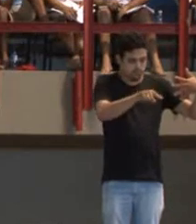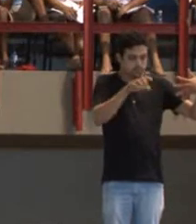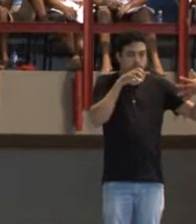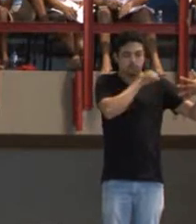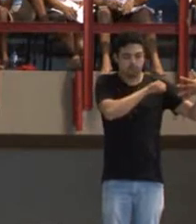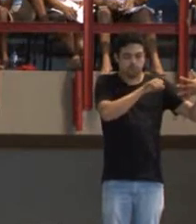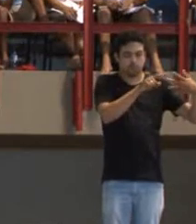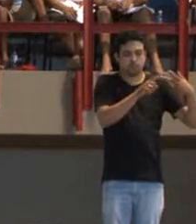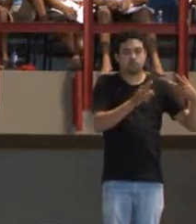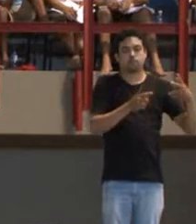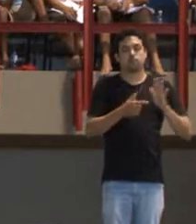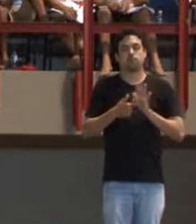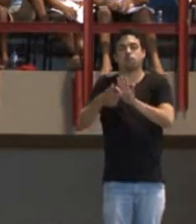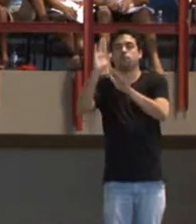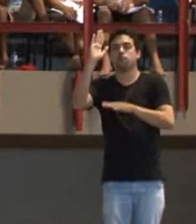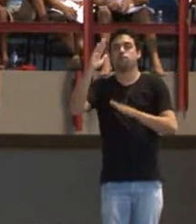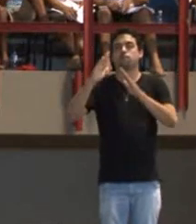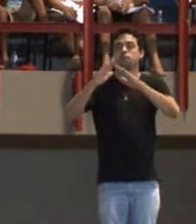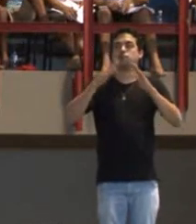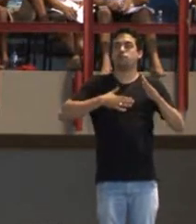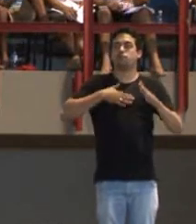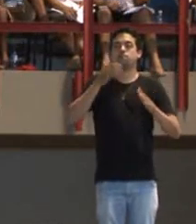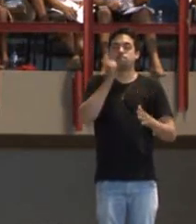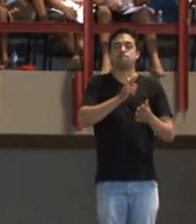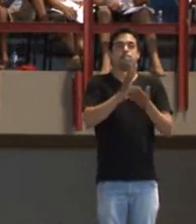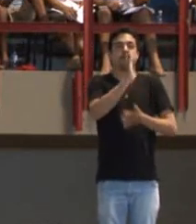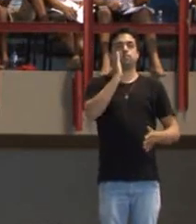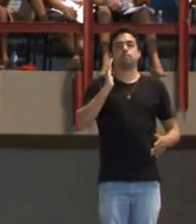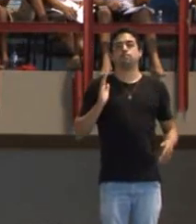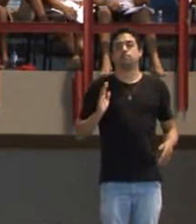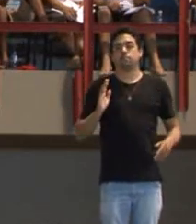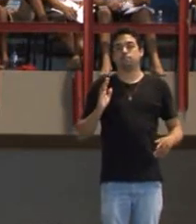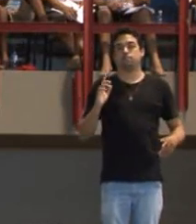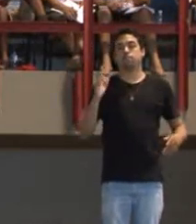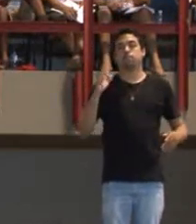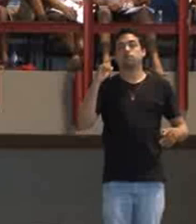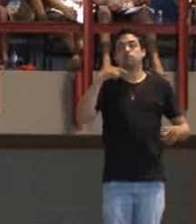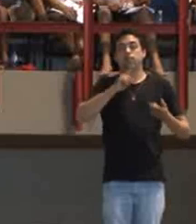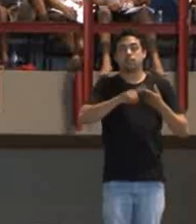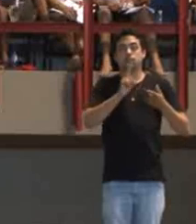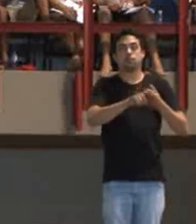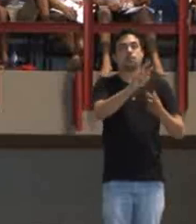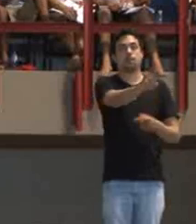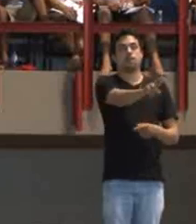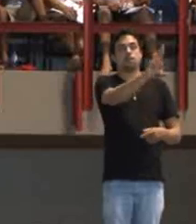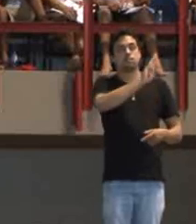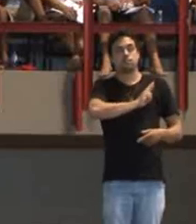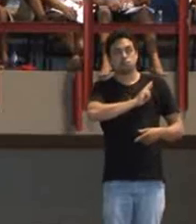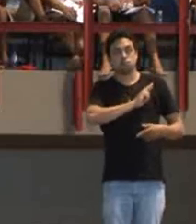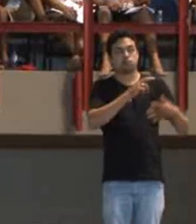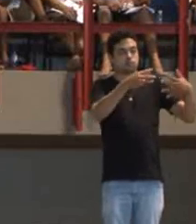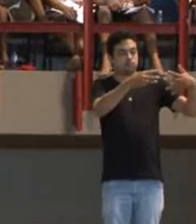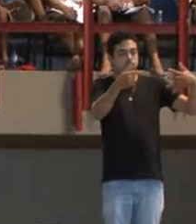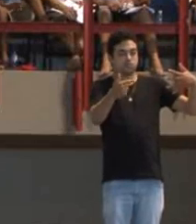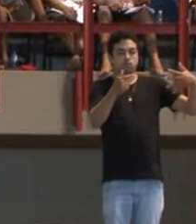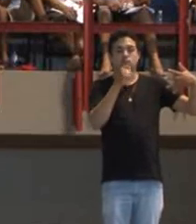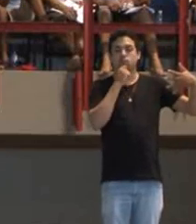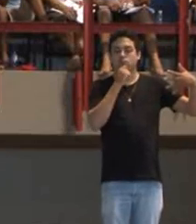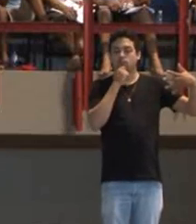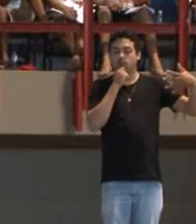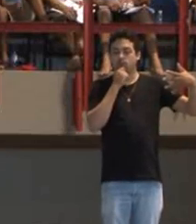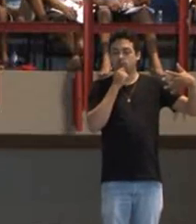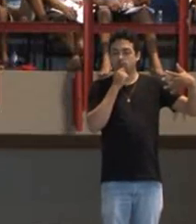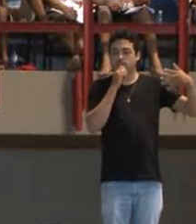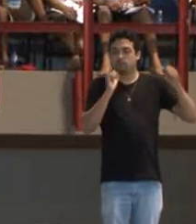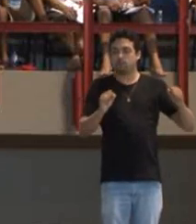ligeiro, vai morto feliz para casa dizendo, mamãe, passei. Quando sai o resultado, a resposta não era 32.